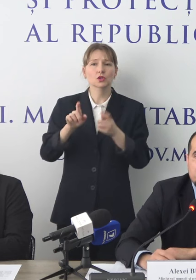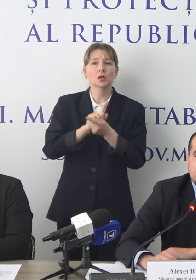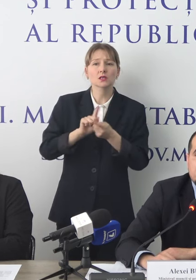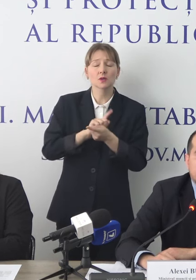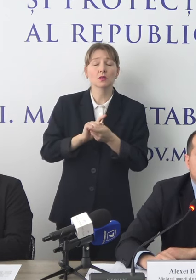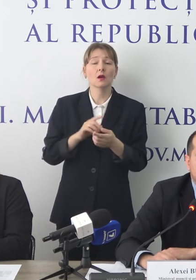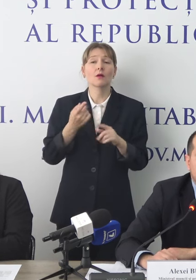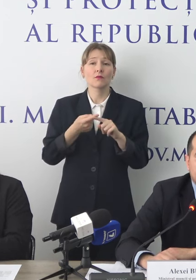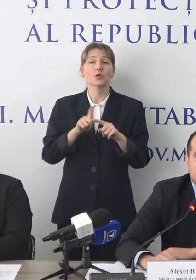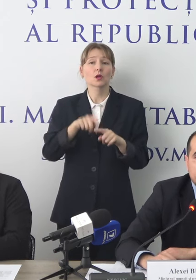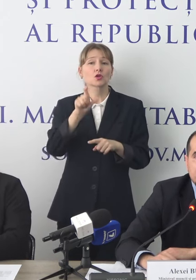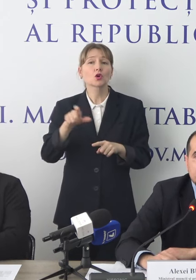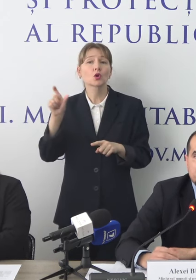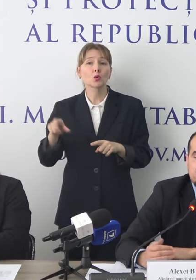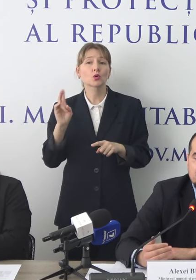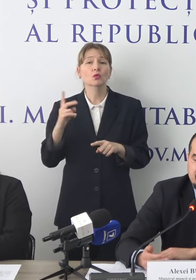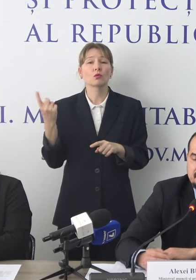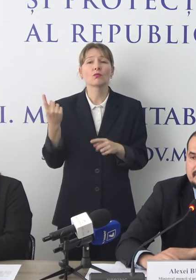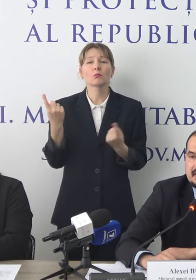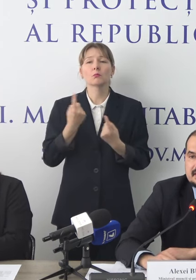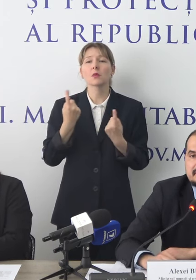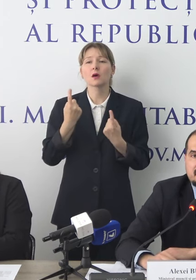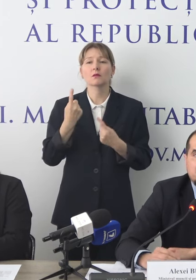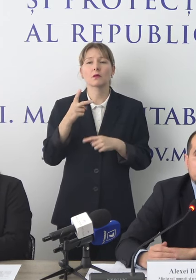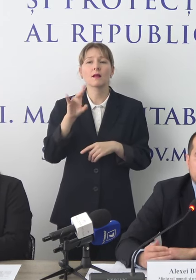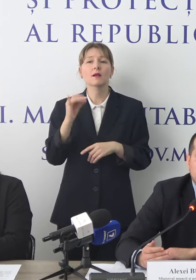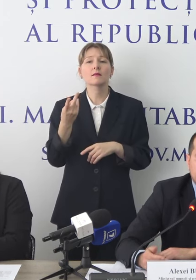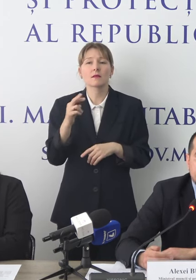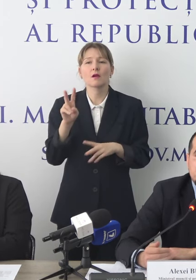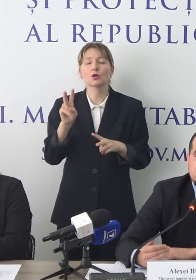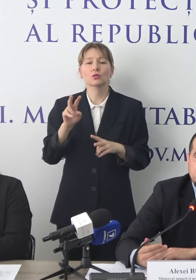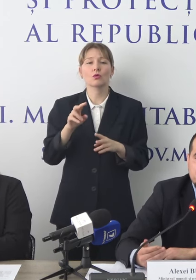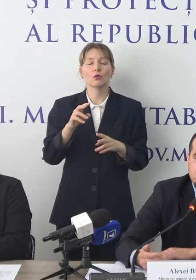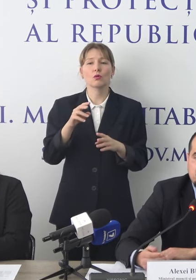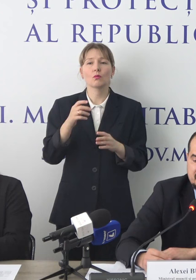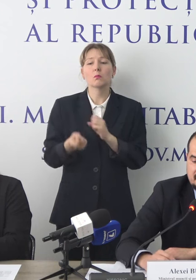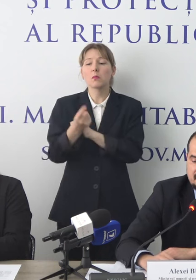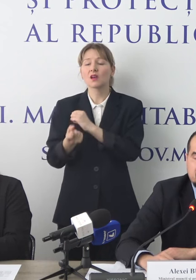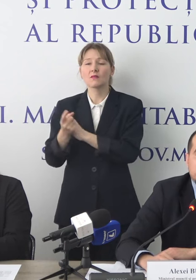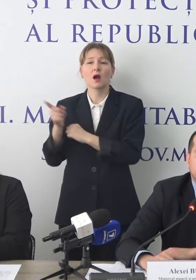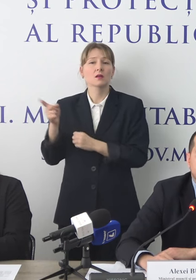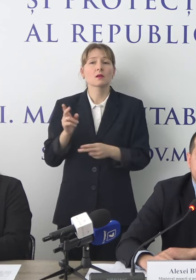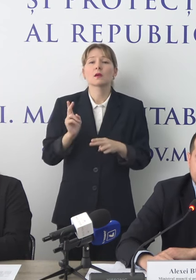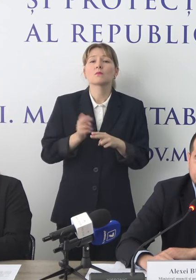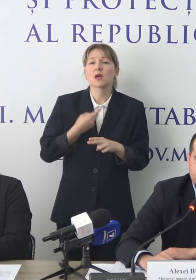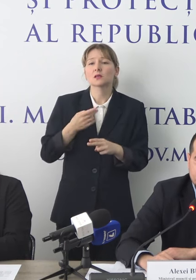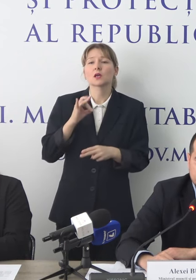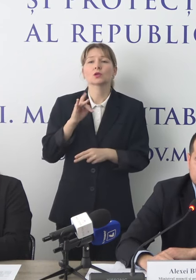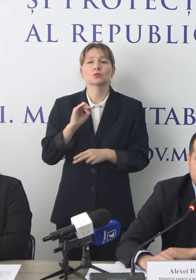puși în situația în care ei trebuie să le implementeze fără investiții, fără instrumente, fără